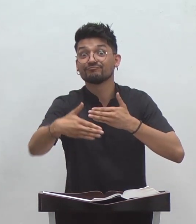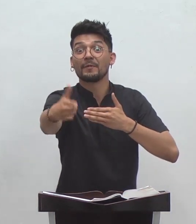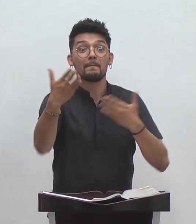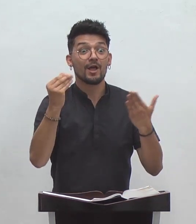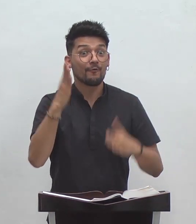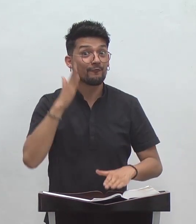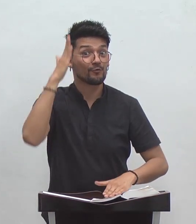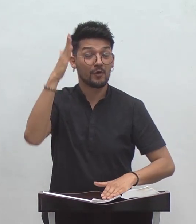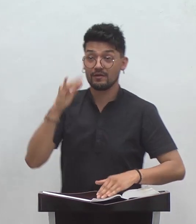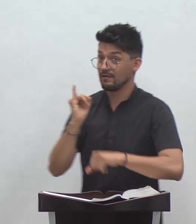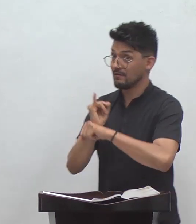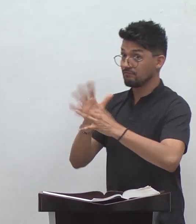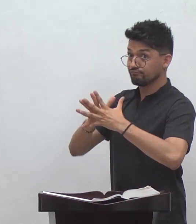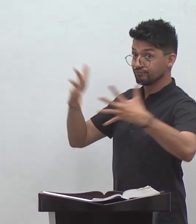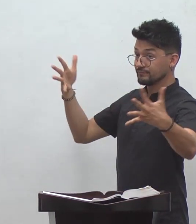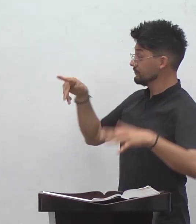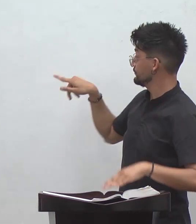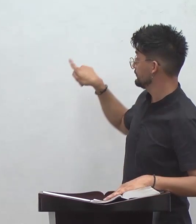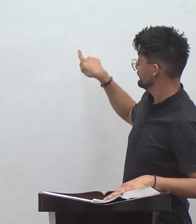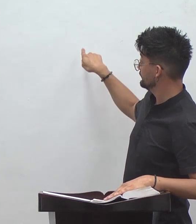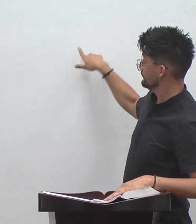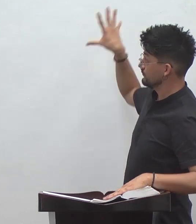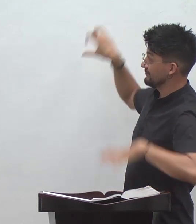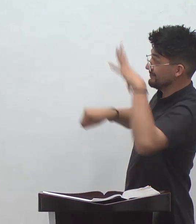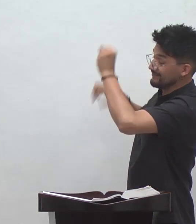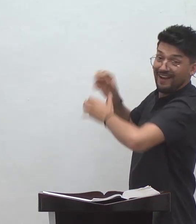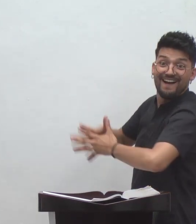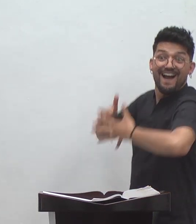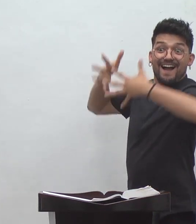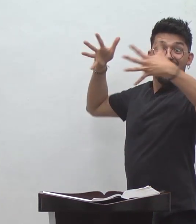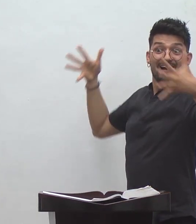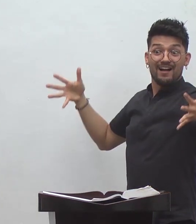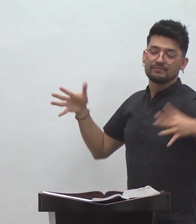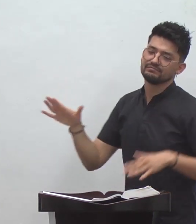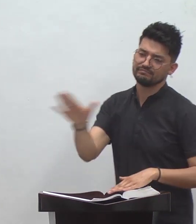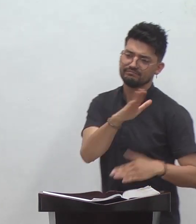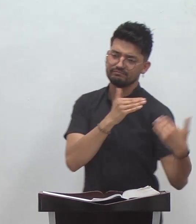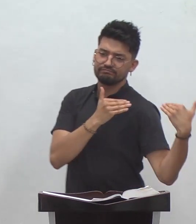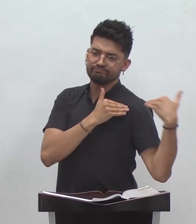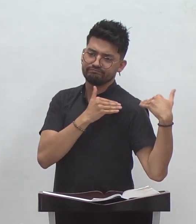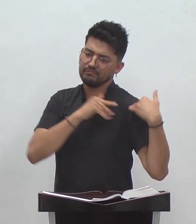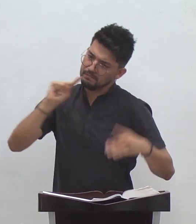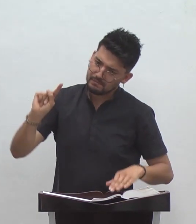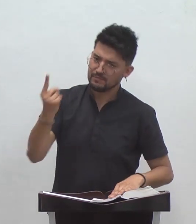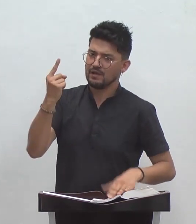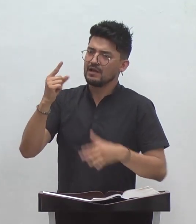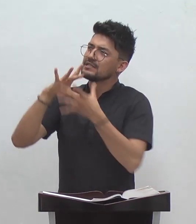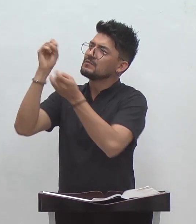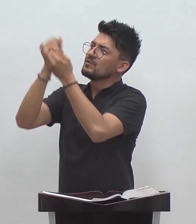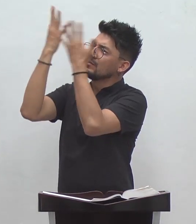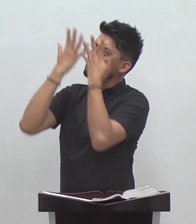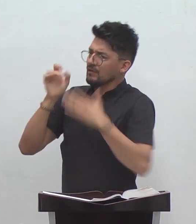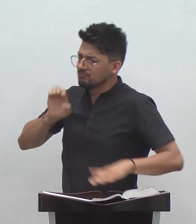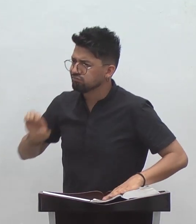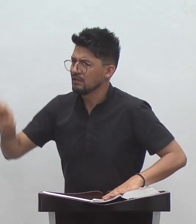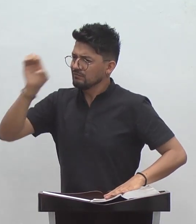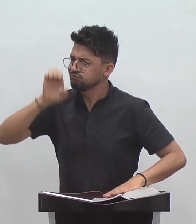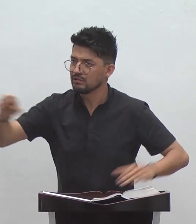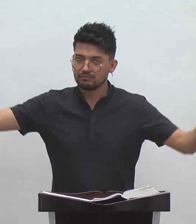Y hoy cuando todo empezamos a reunirnos y cuando el pastor dice que a futuro va a ampliar la iglesia, ¿sabe qué? Nuestra primera